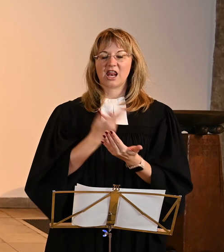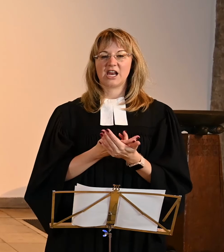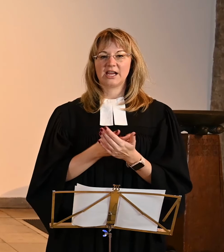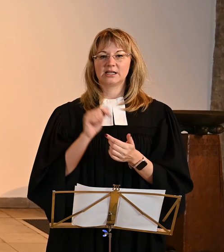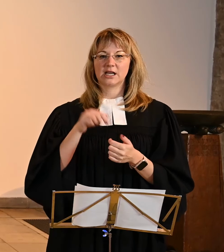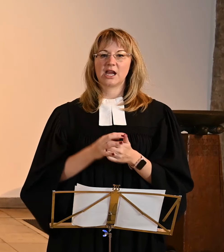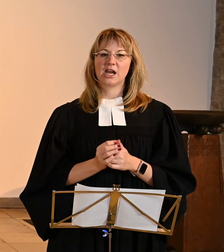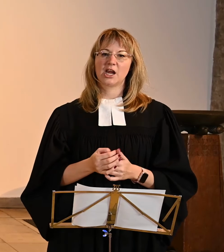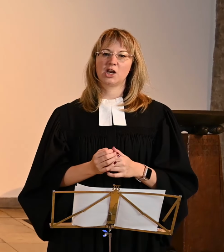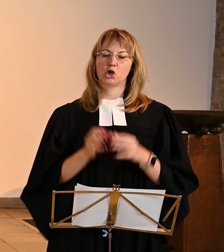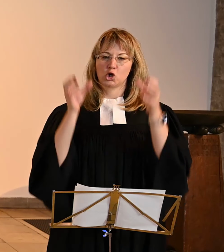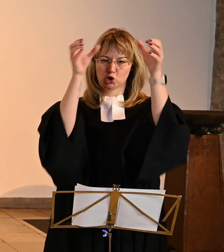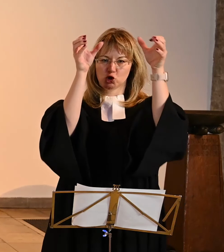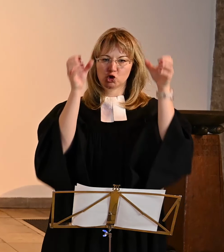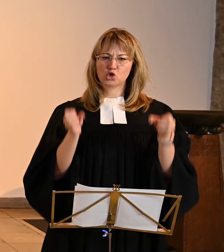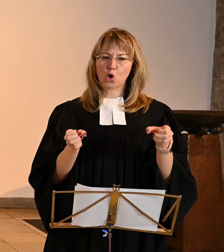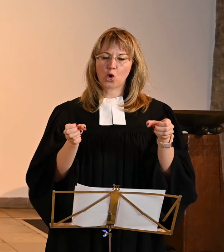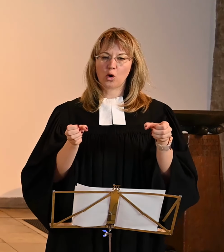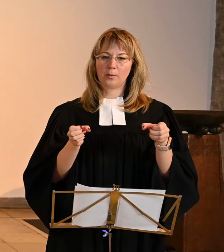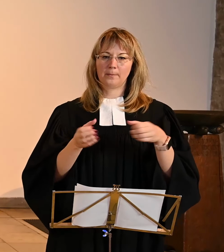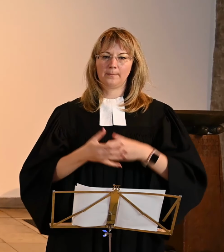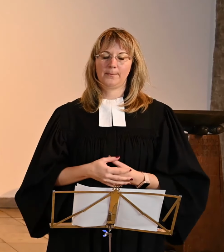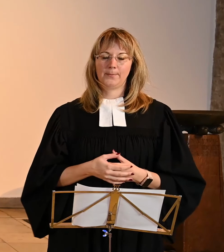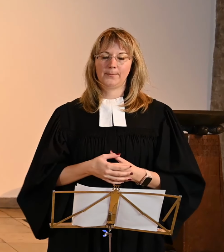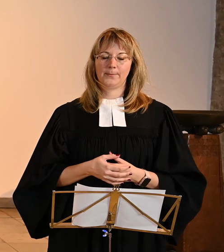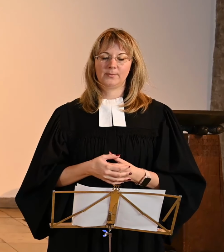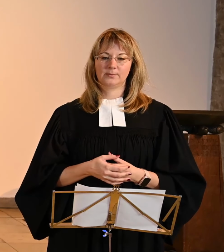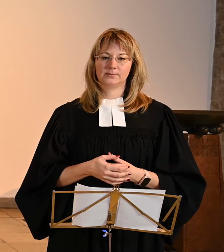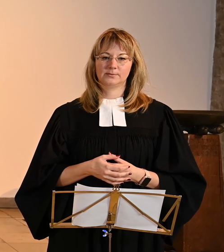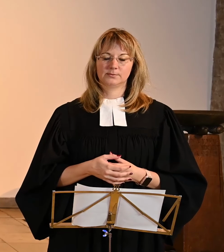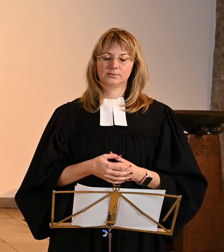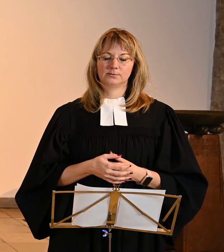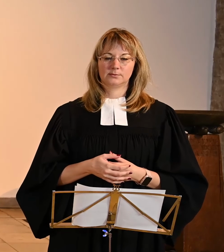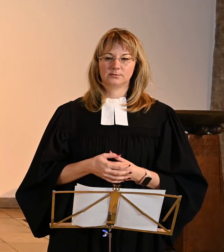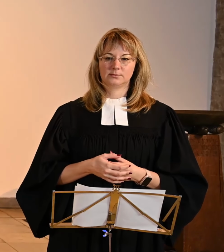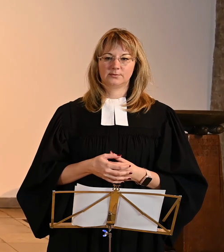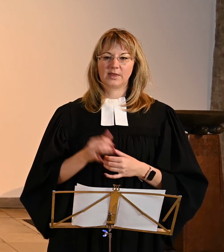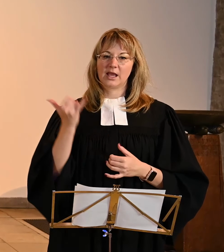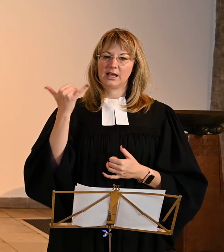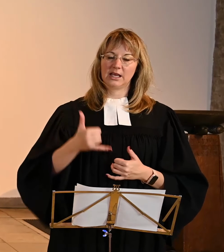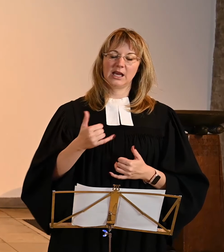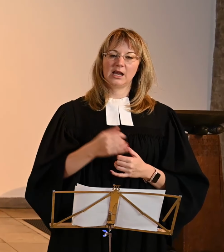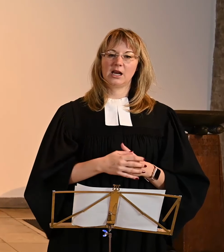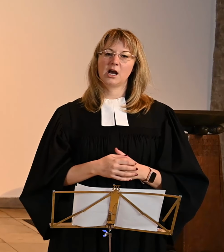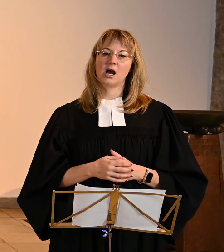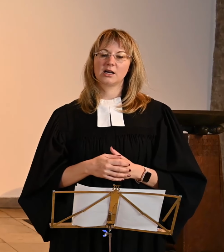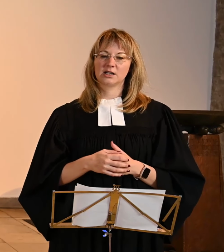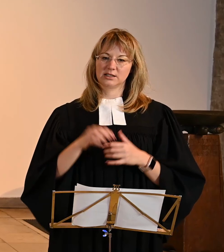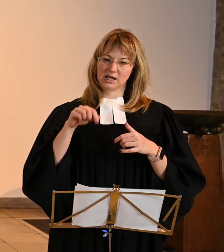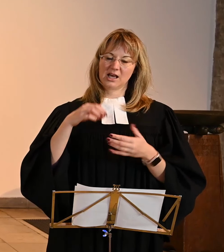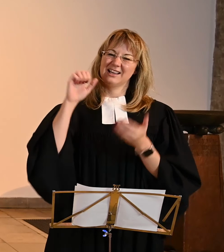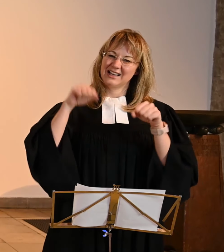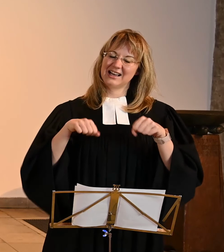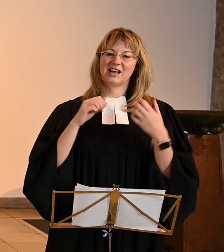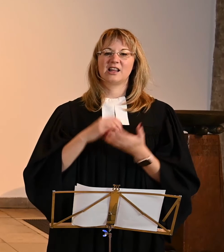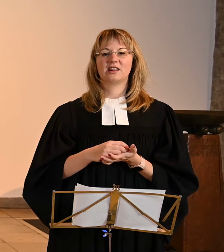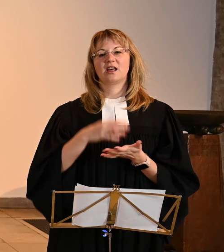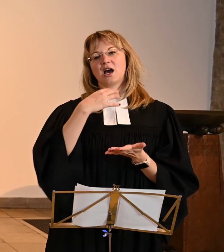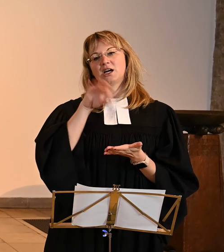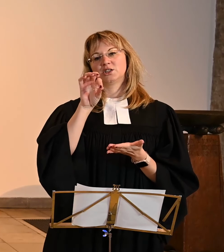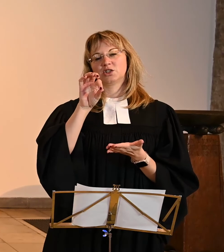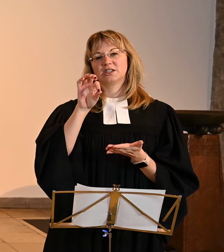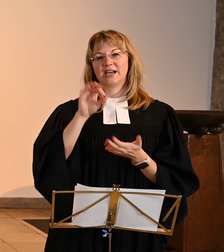Dom vor der Grablegung Christi ausliegt. Jeder kann dort im Laufe der kommenden